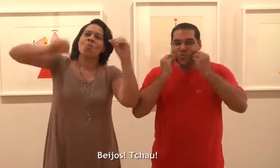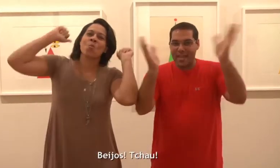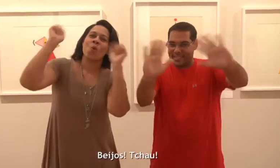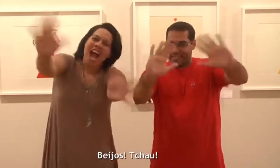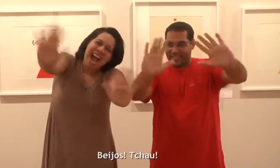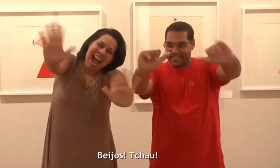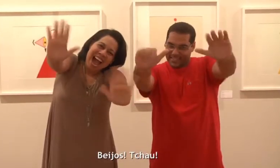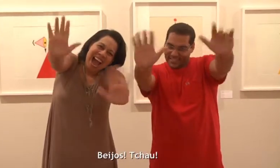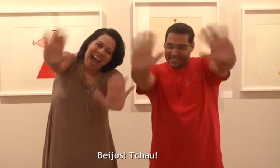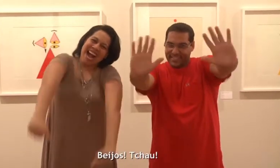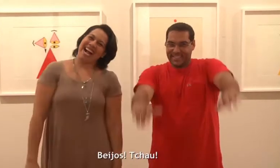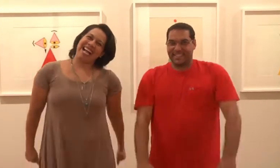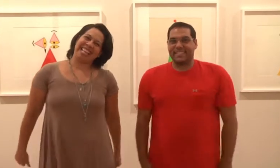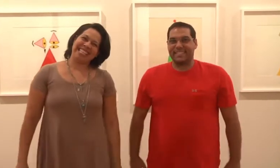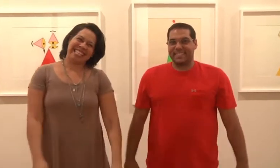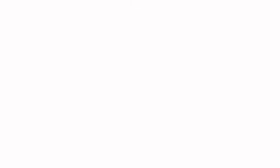Beijo, tchau!